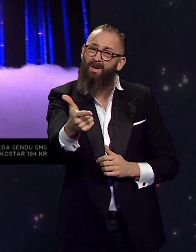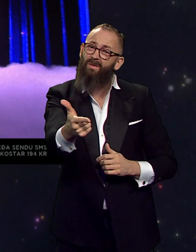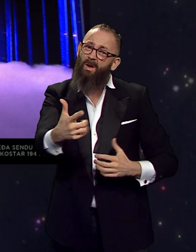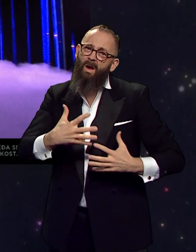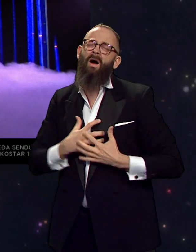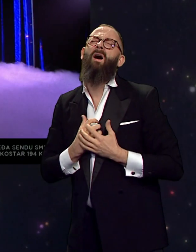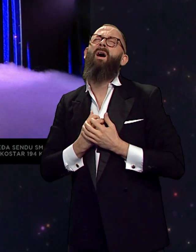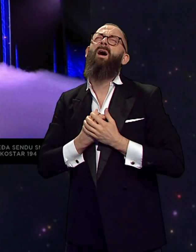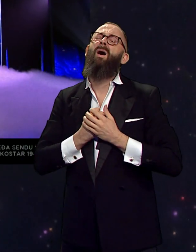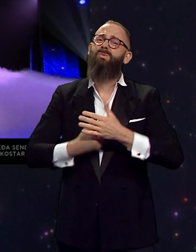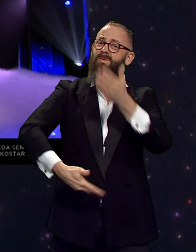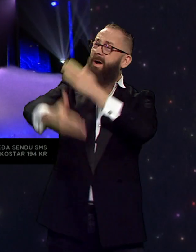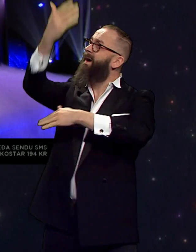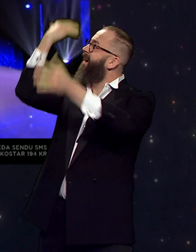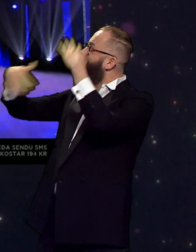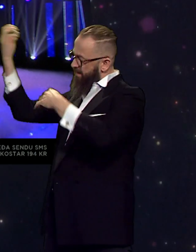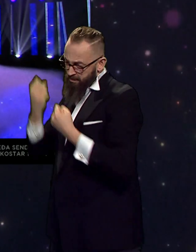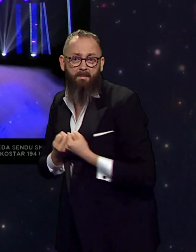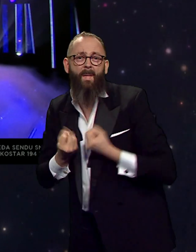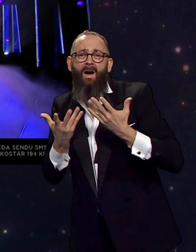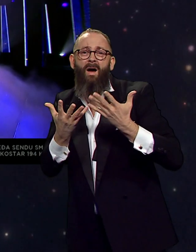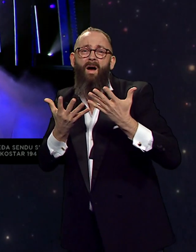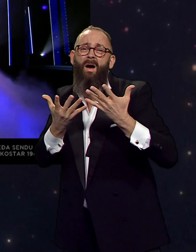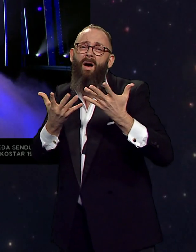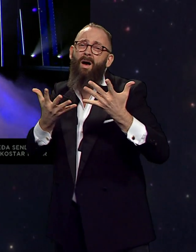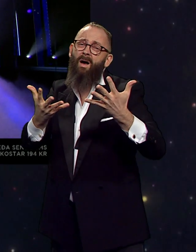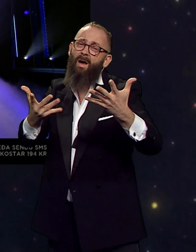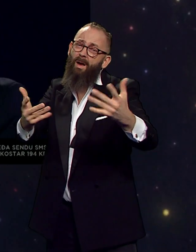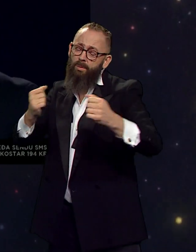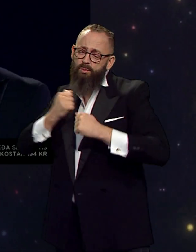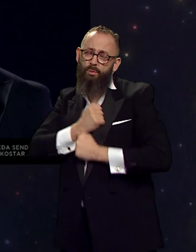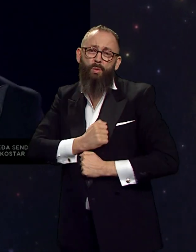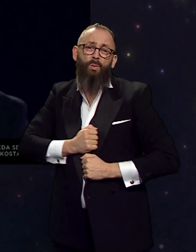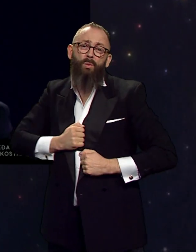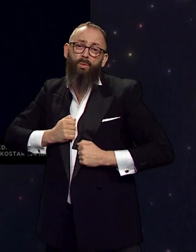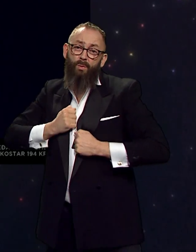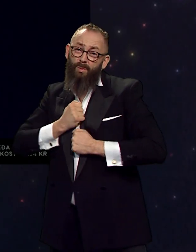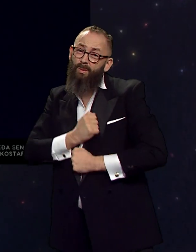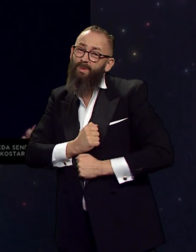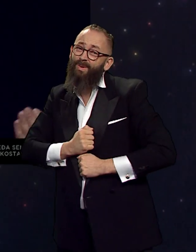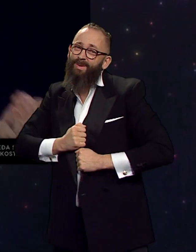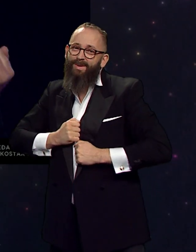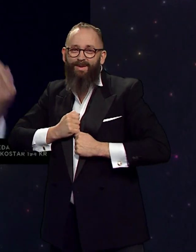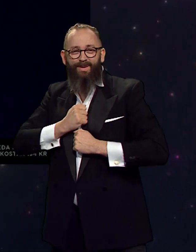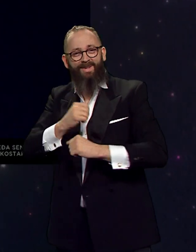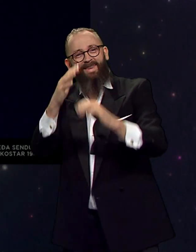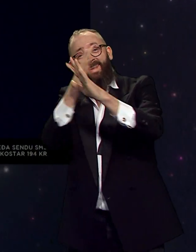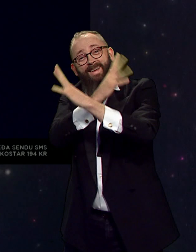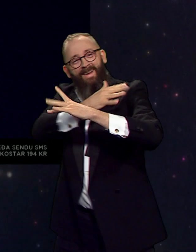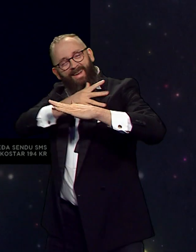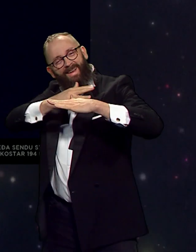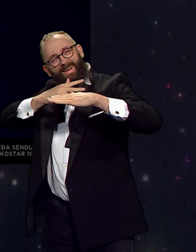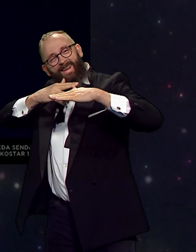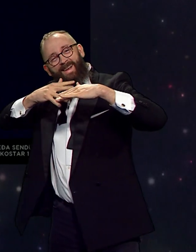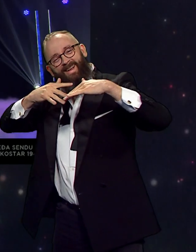ást á sem áður fyrr ég naut og fá unaðslegu sælu